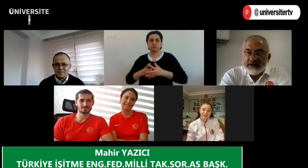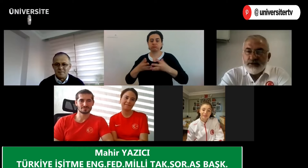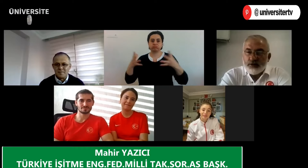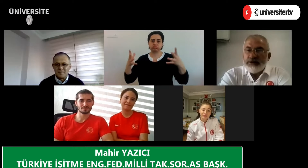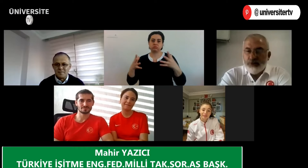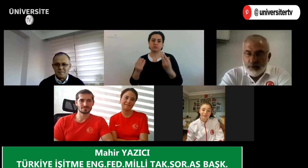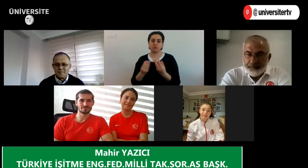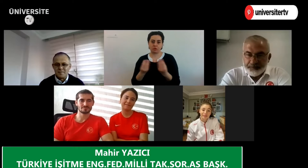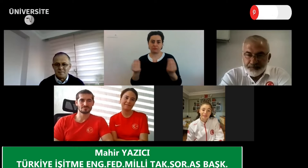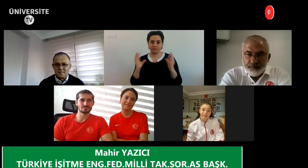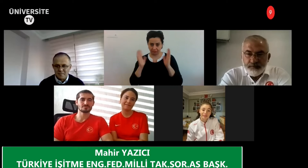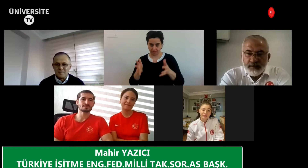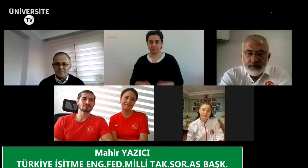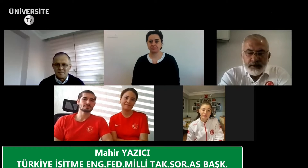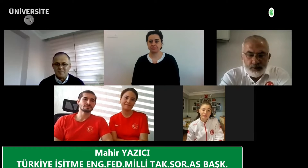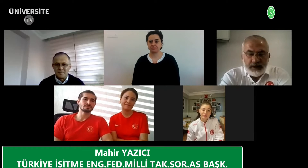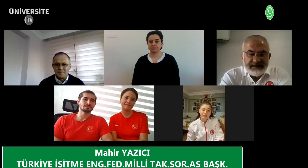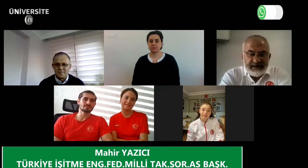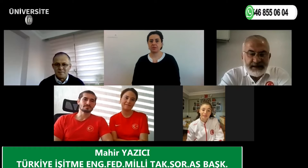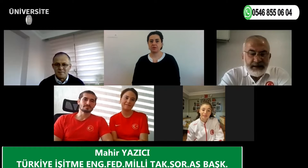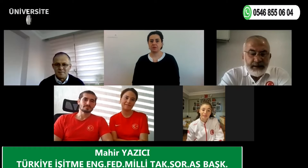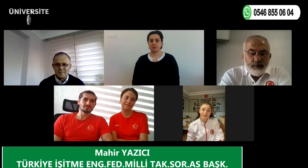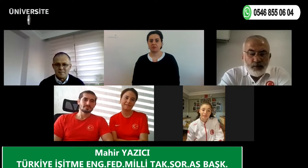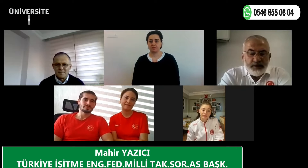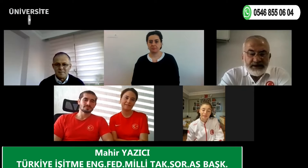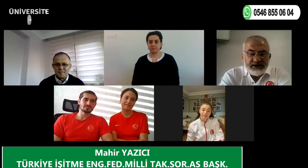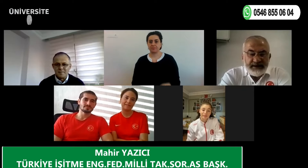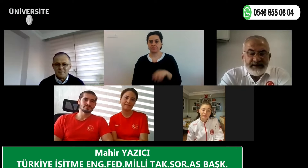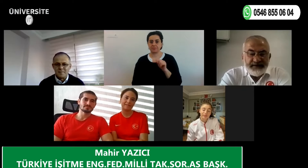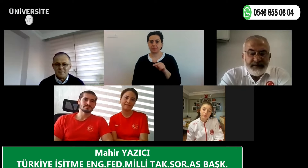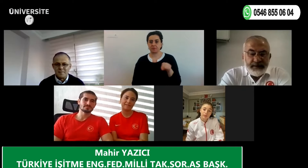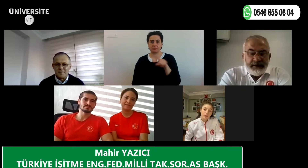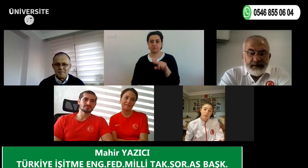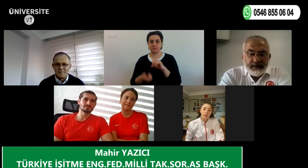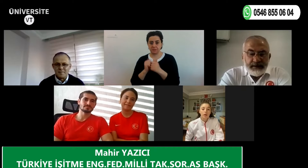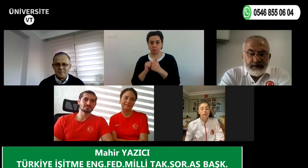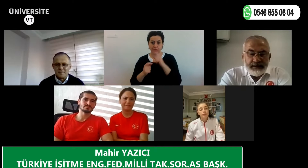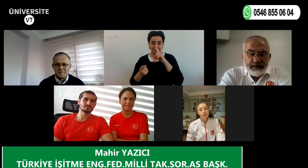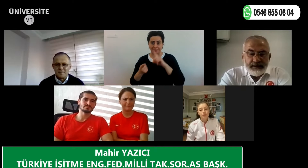tabii 40'a doğru gidiyor. Dolayısıyla bu branşlardan